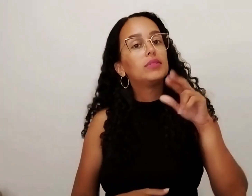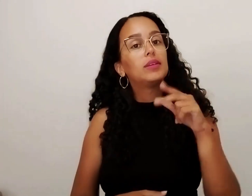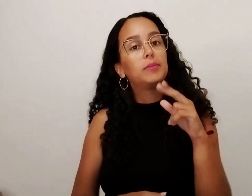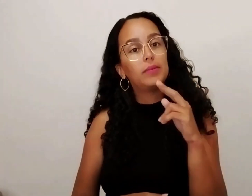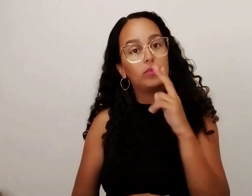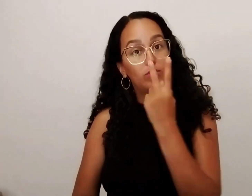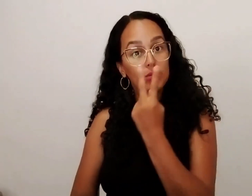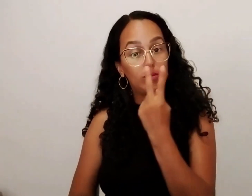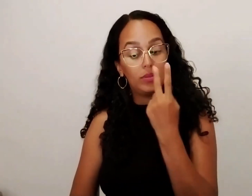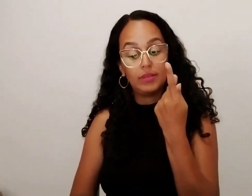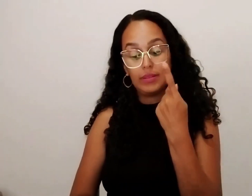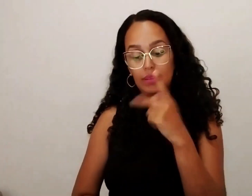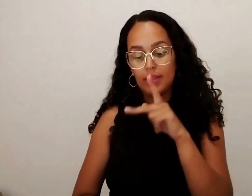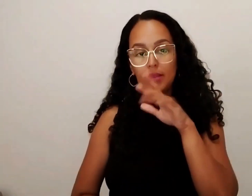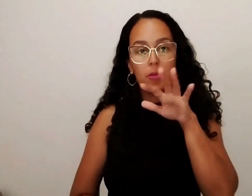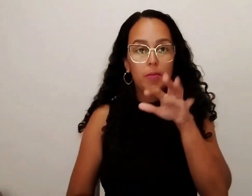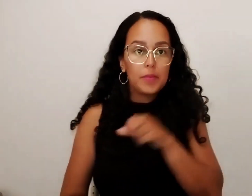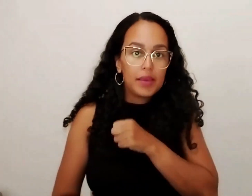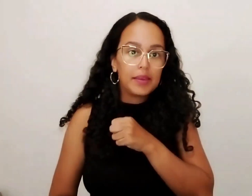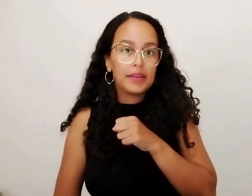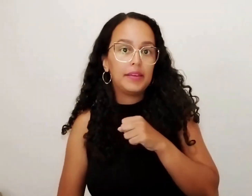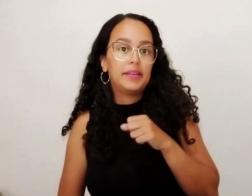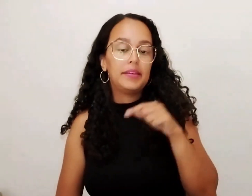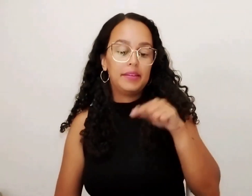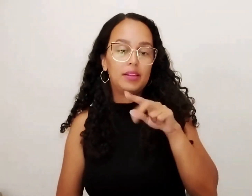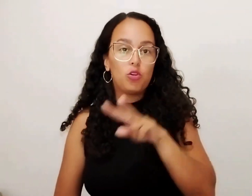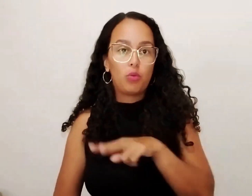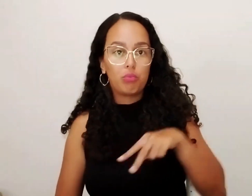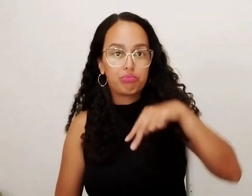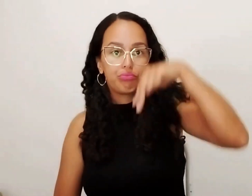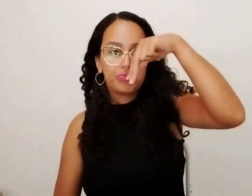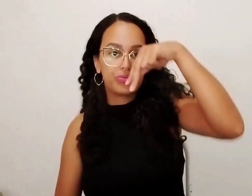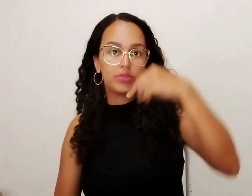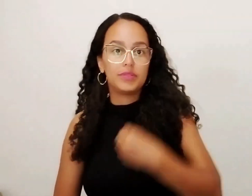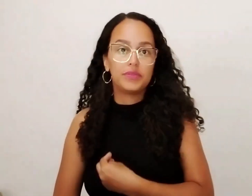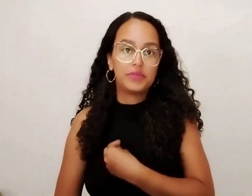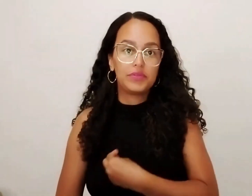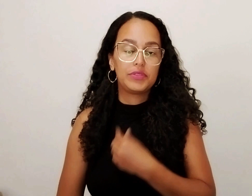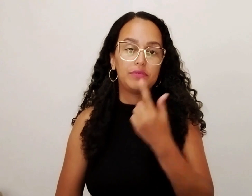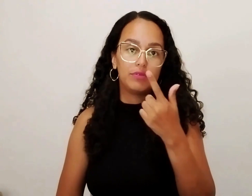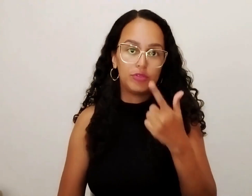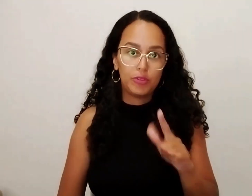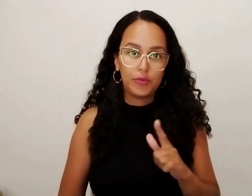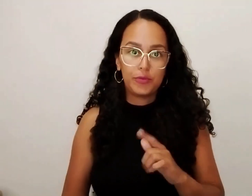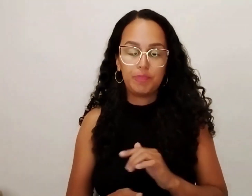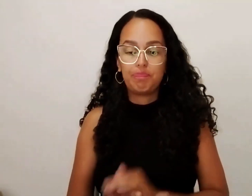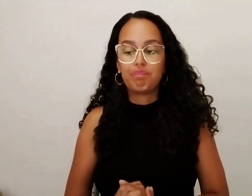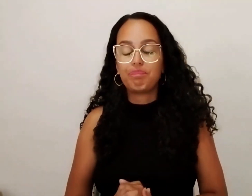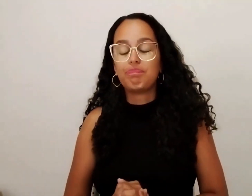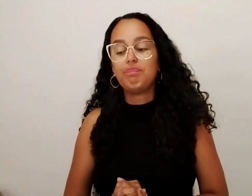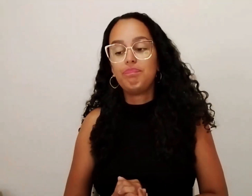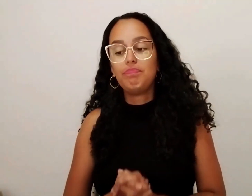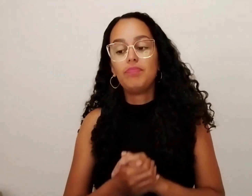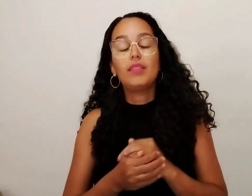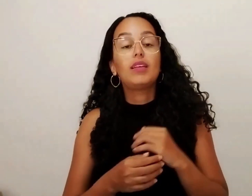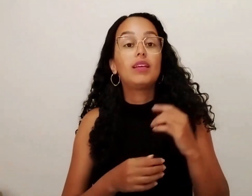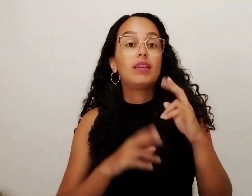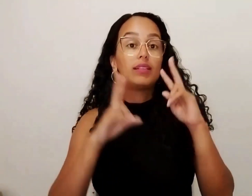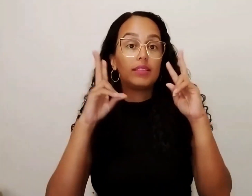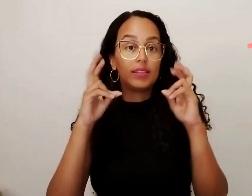A francesa e o gigante. Após a tentativa frustrada, Macunaíma se veste